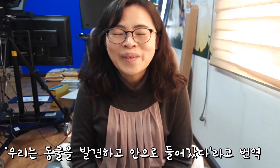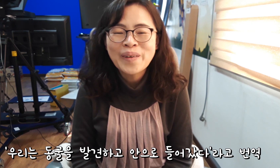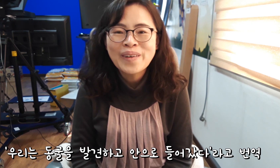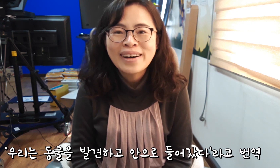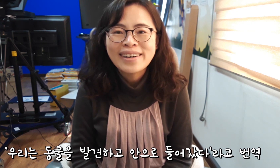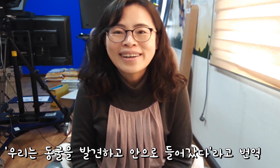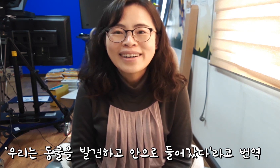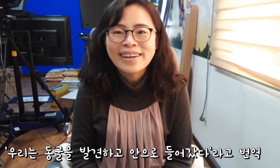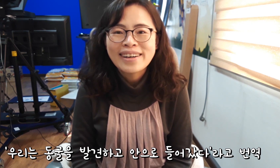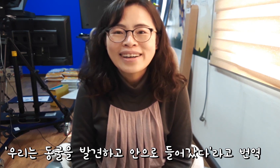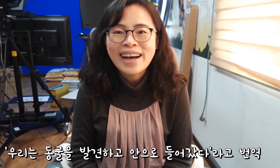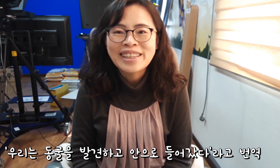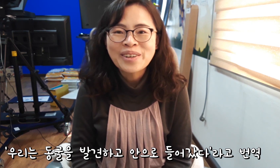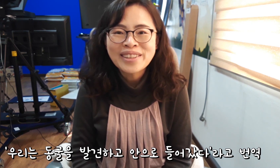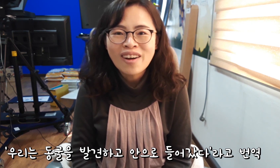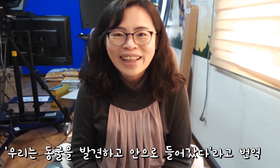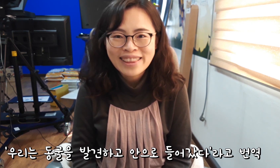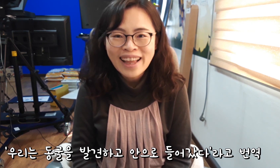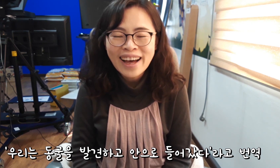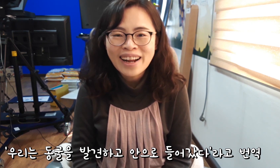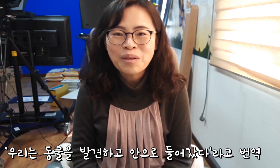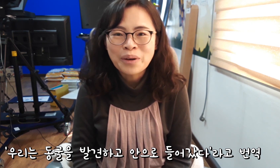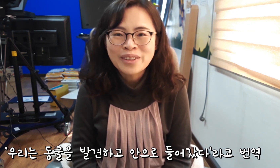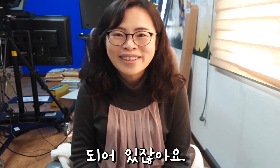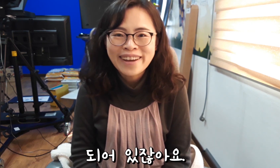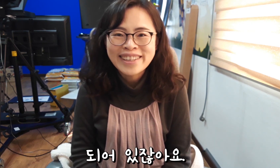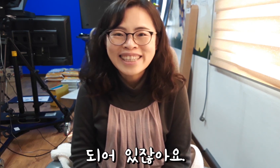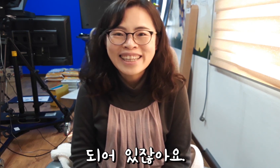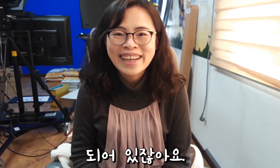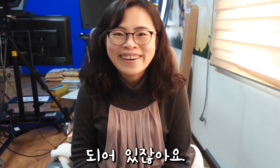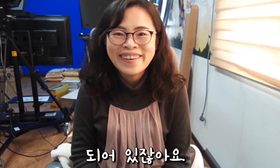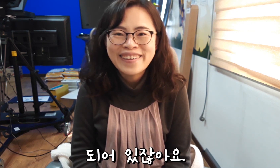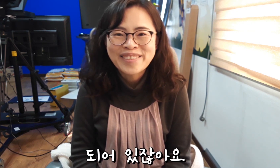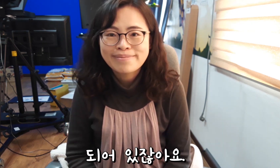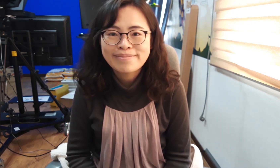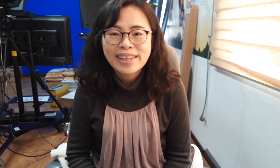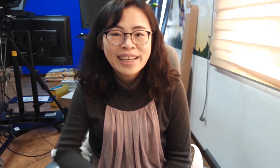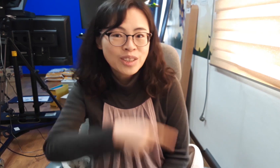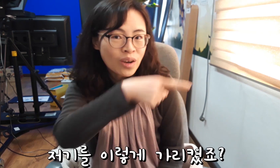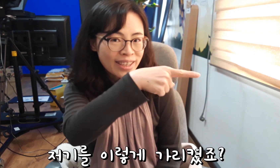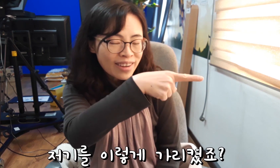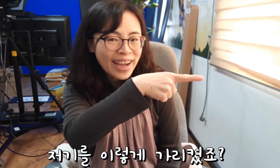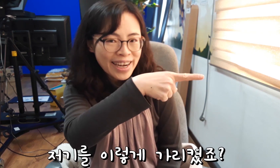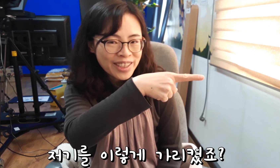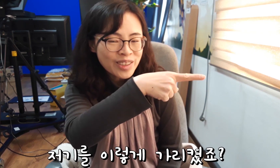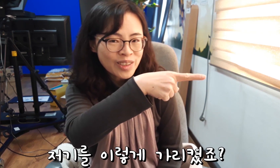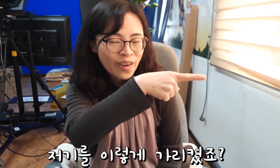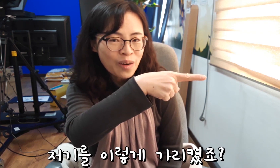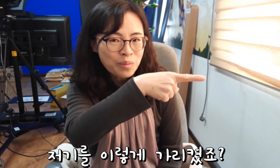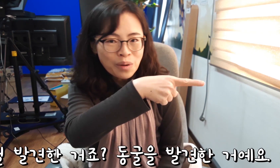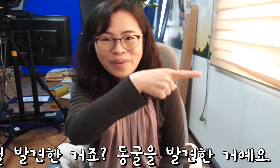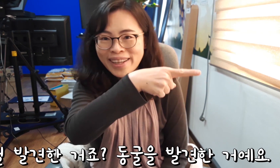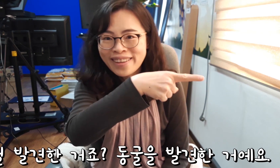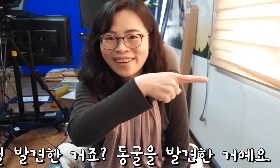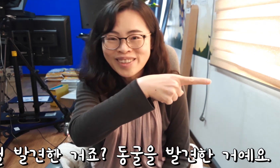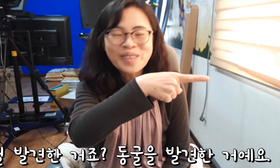발견하고 안으로 들어갔다라고 번역되어 있잖아요. 저기 이렇게 가리켰죠. 뭘 발견한 거죠?